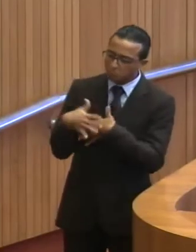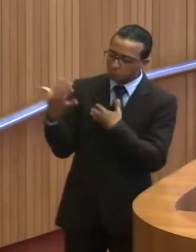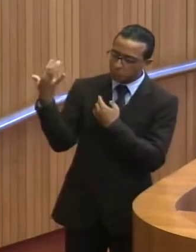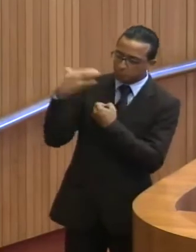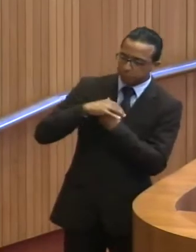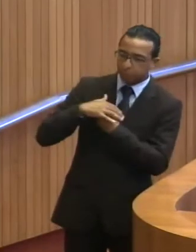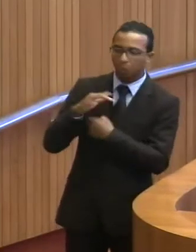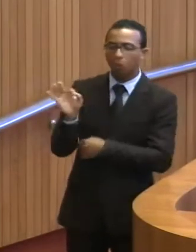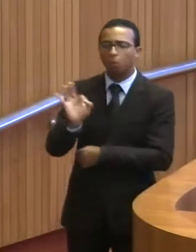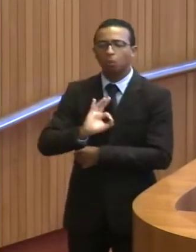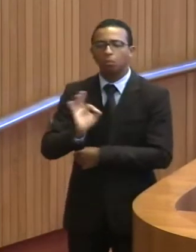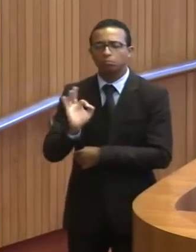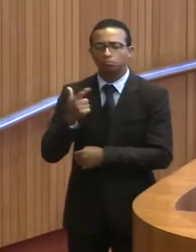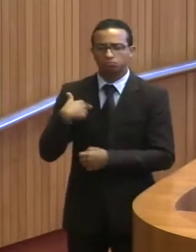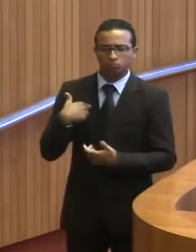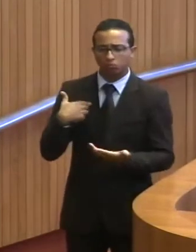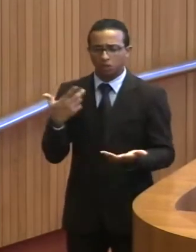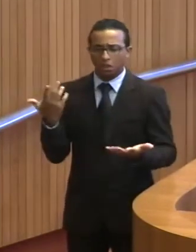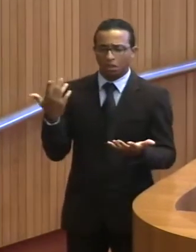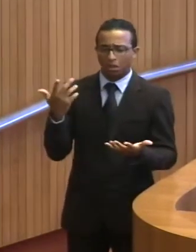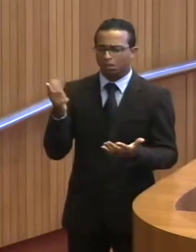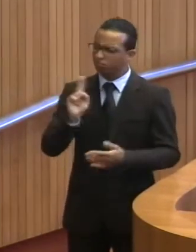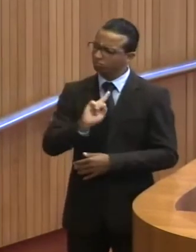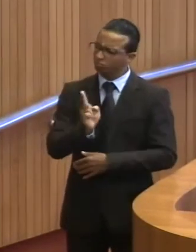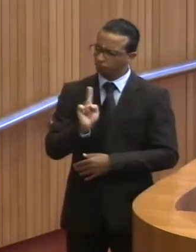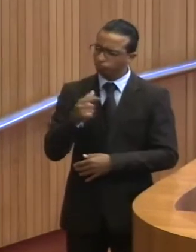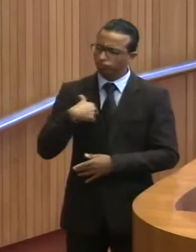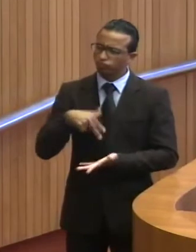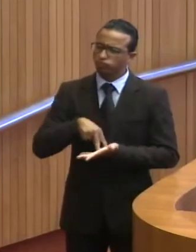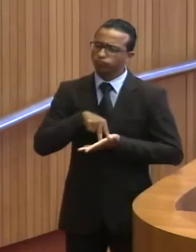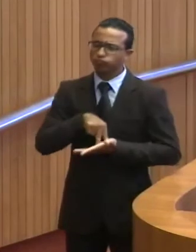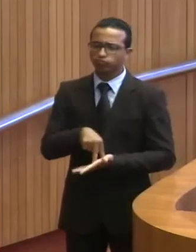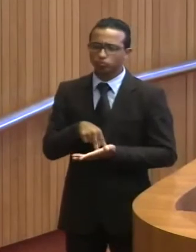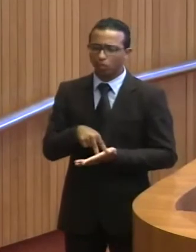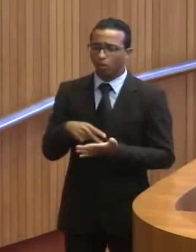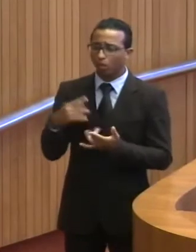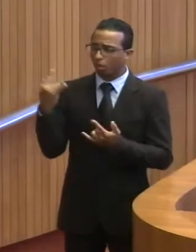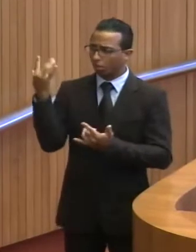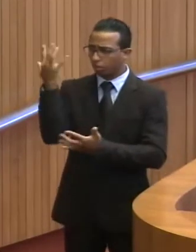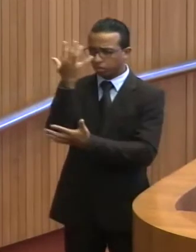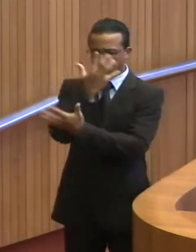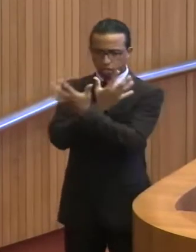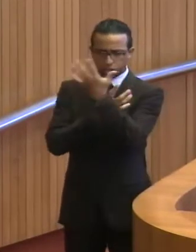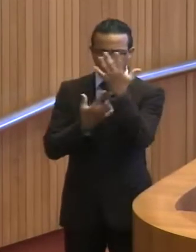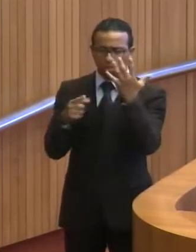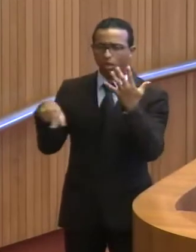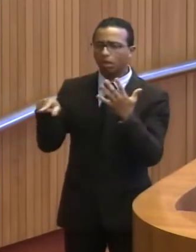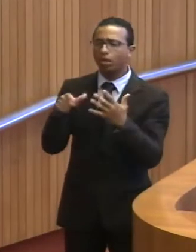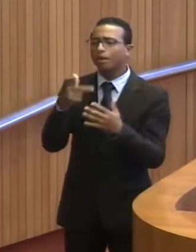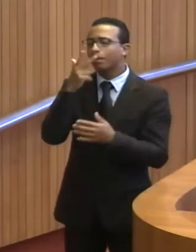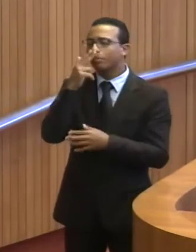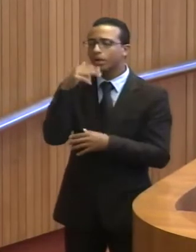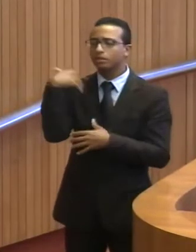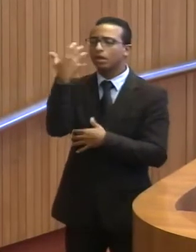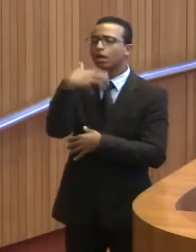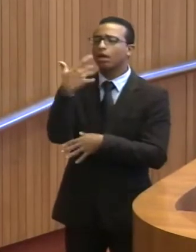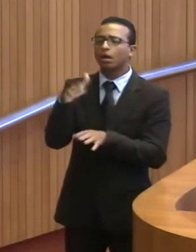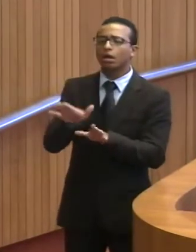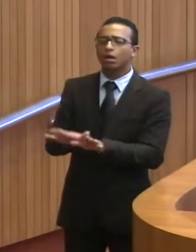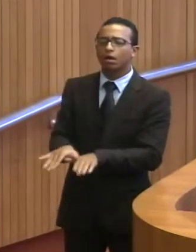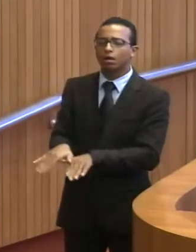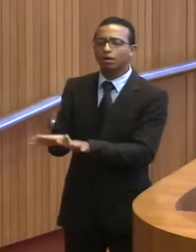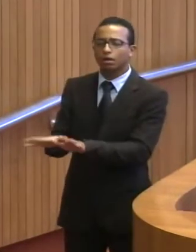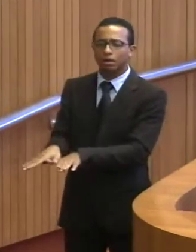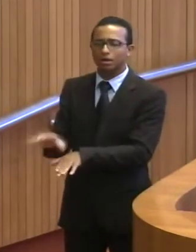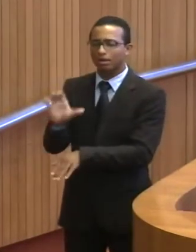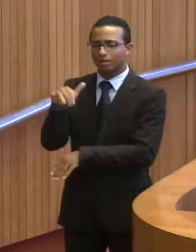e em nenhum momento a gente vacilou e nem se deixou se encantar pelo canto da sereia da cooptação.